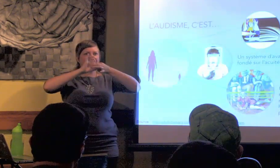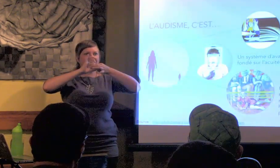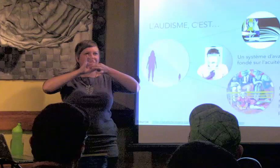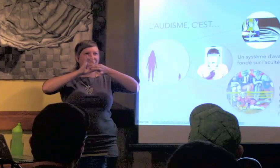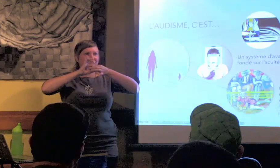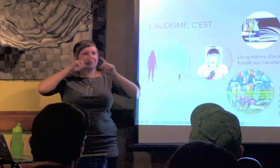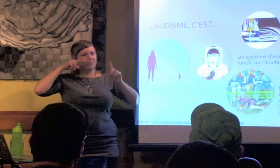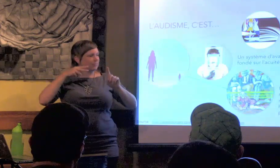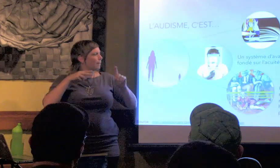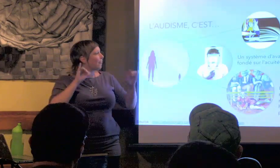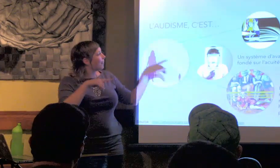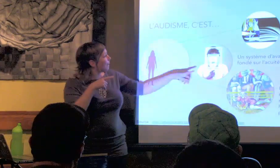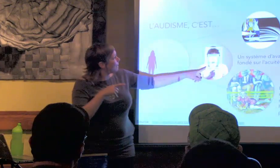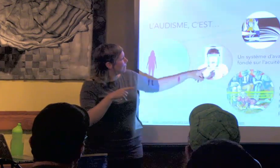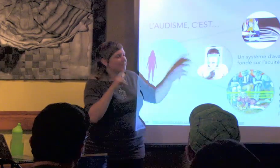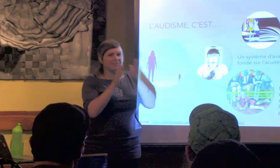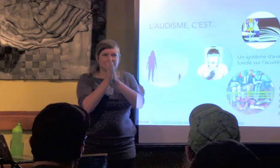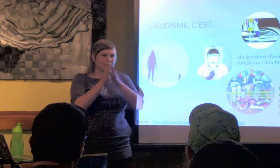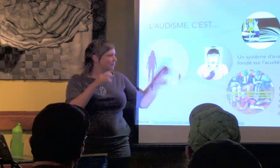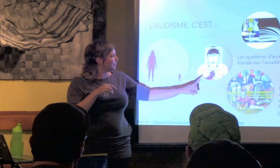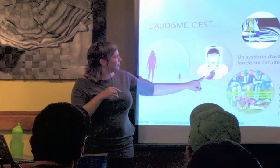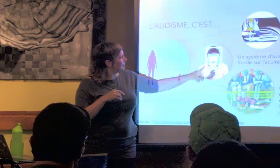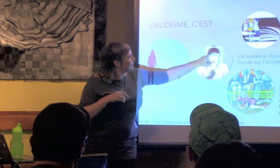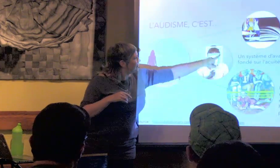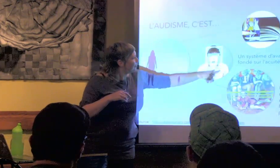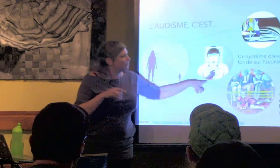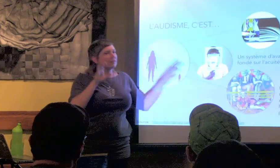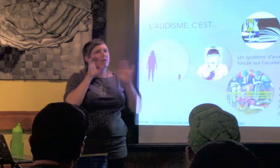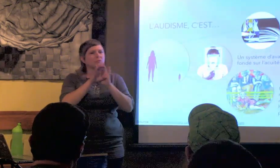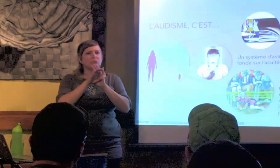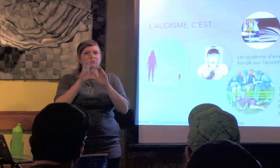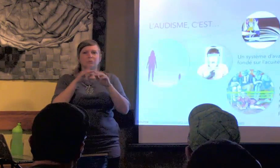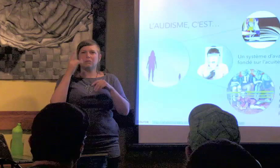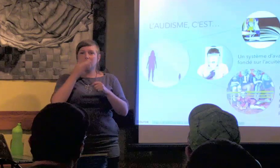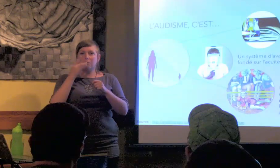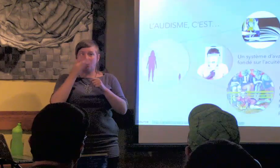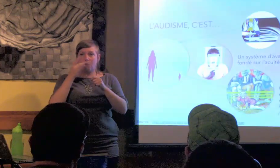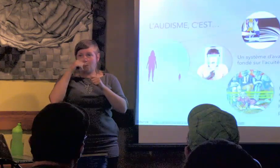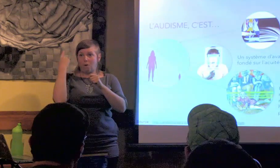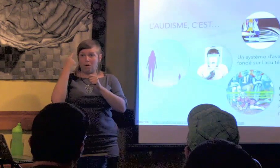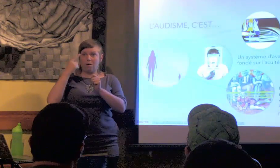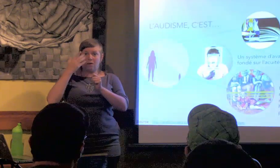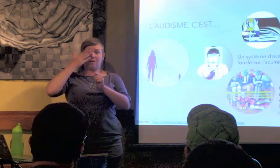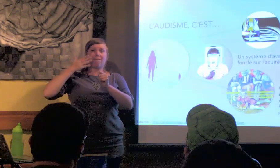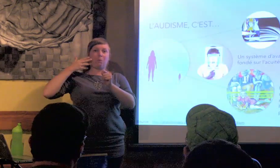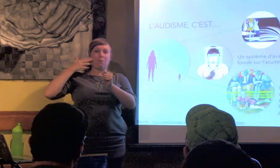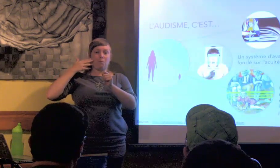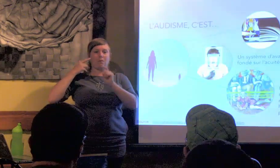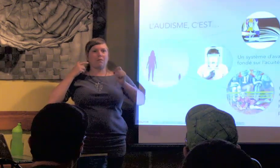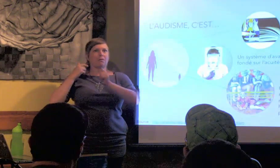Donc souvent, l'identité humaine donc, elle se fait au niveau physique. Si vous regardez bien l'image, là, en